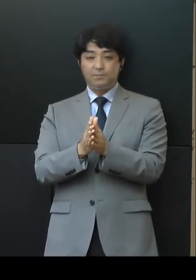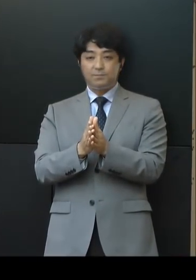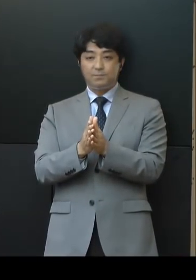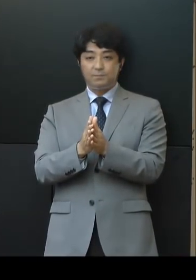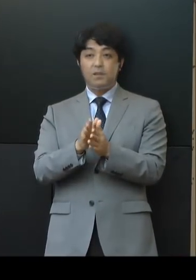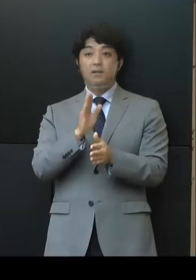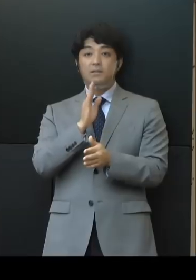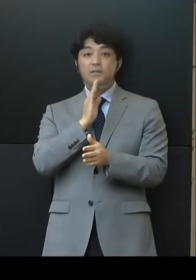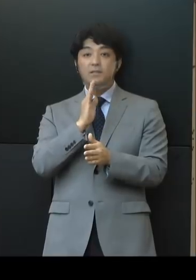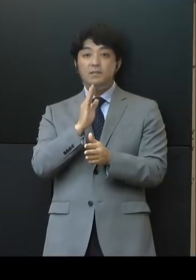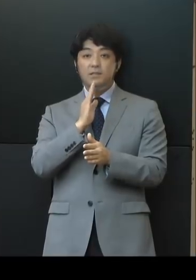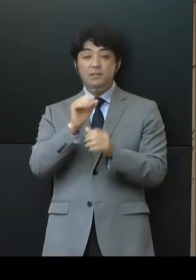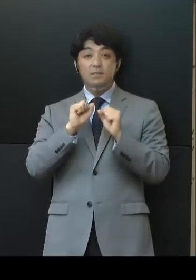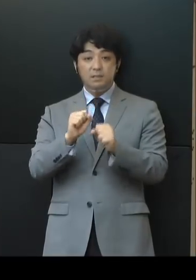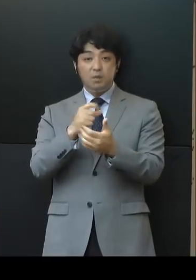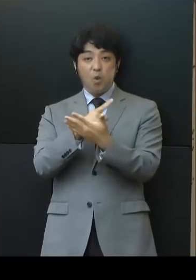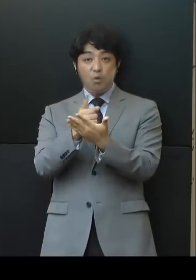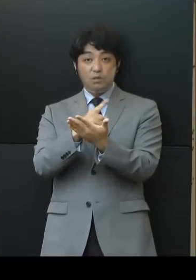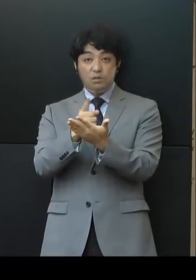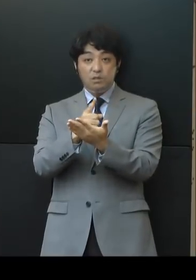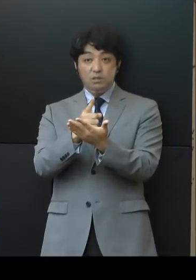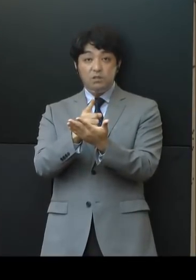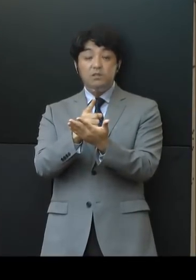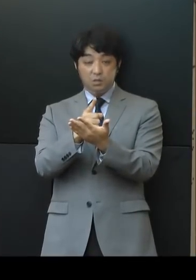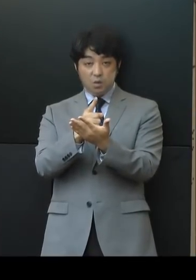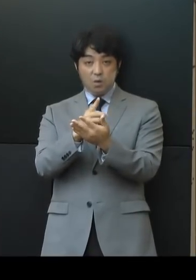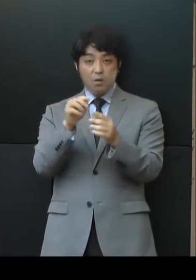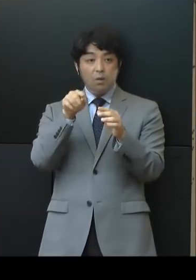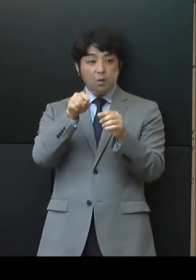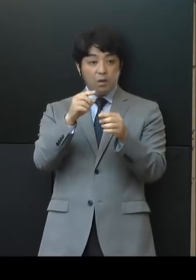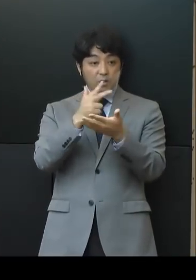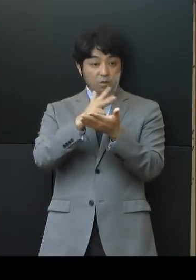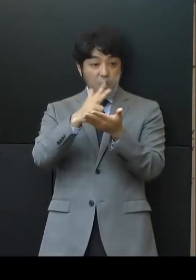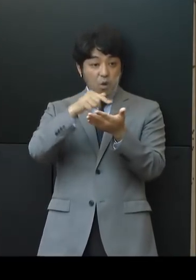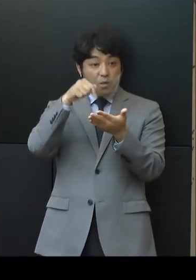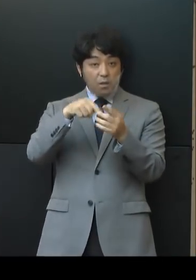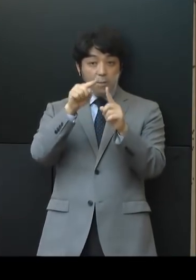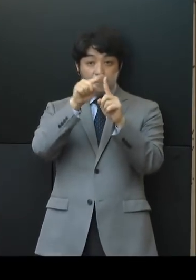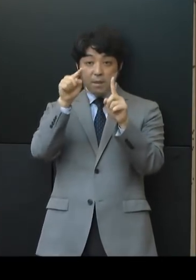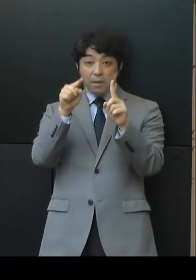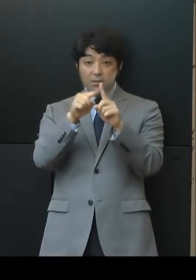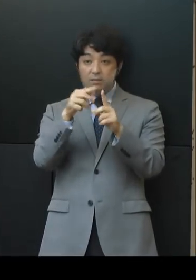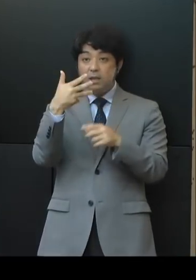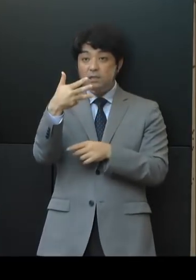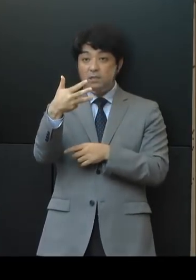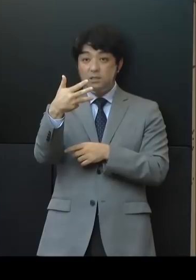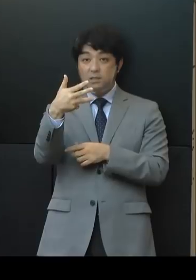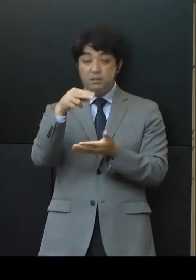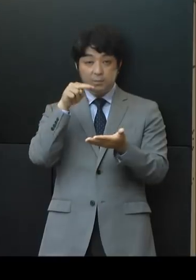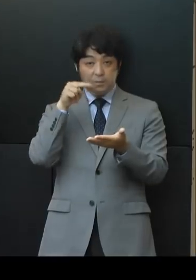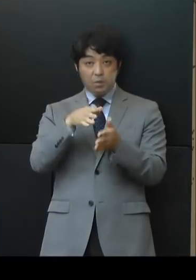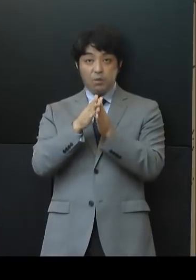実施方針本体の方のですね、8ページをちょっとご覧いただきたいんですけれども、